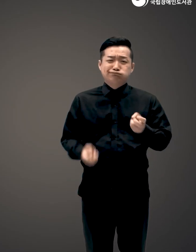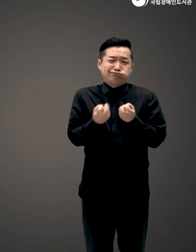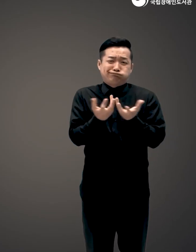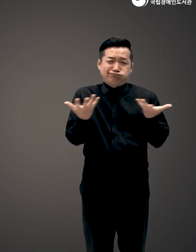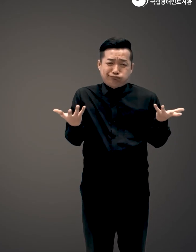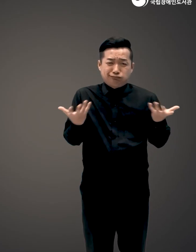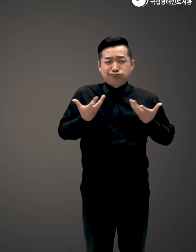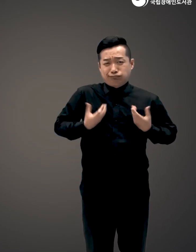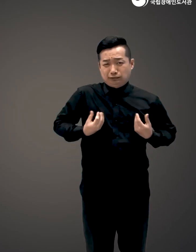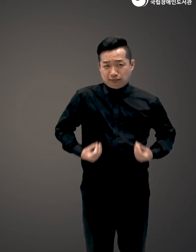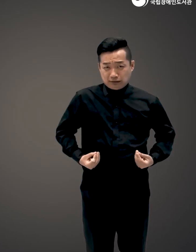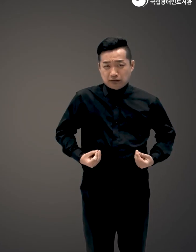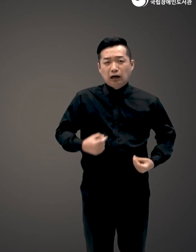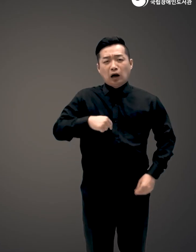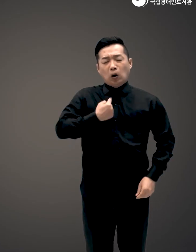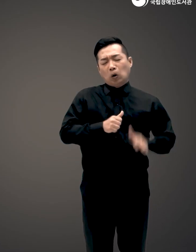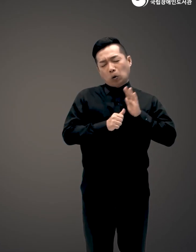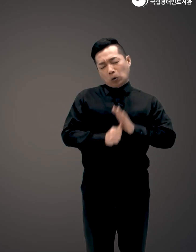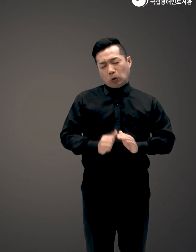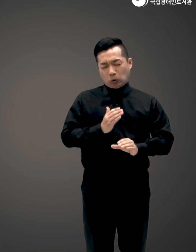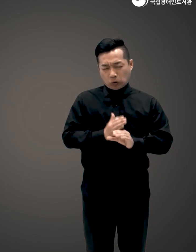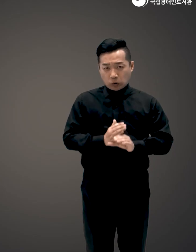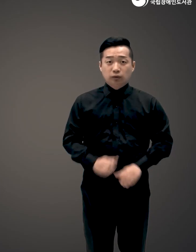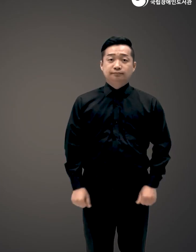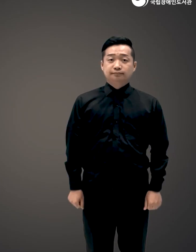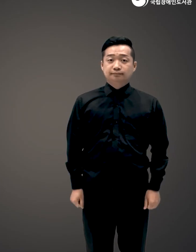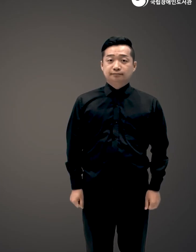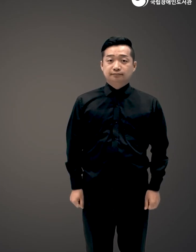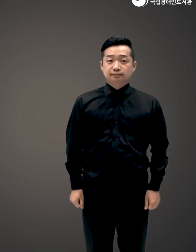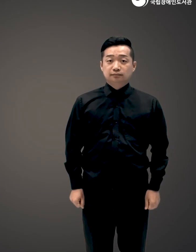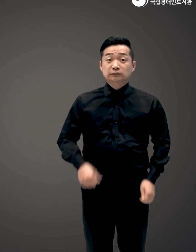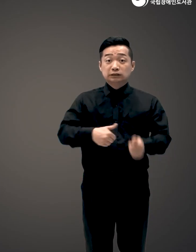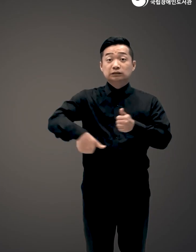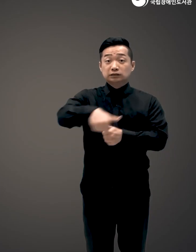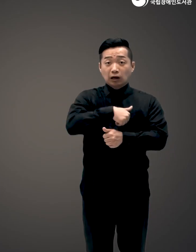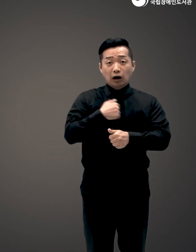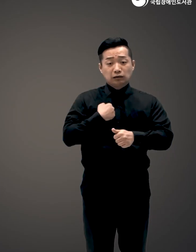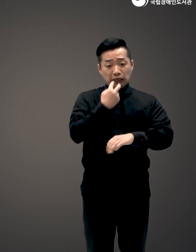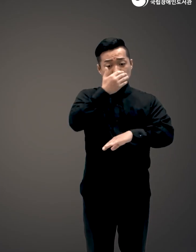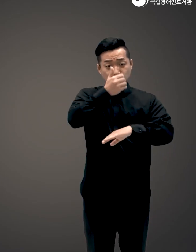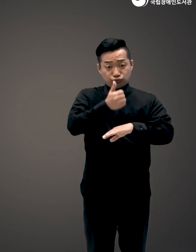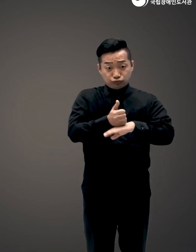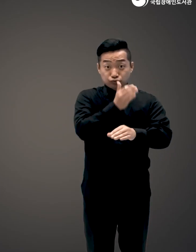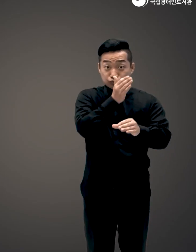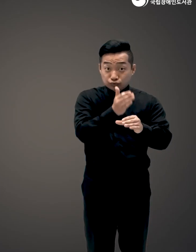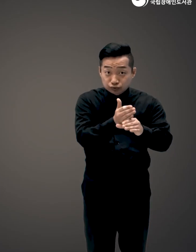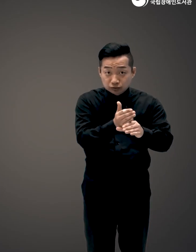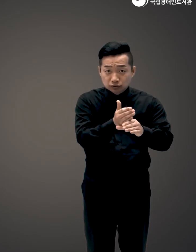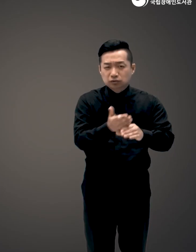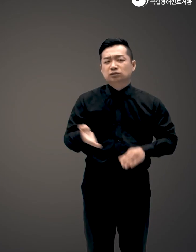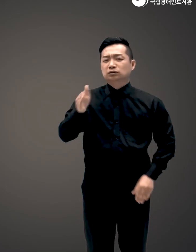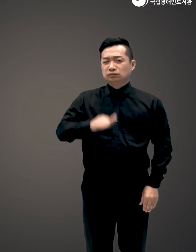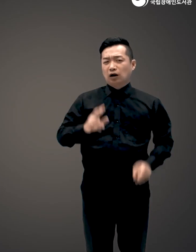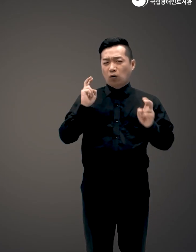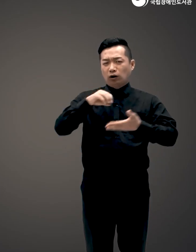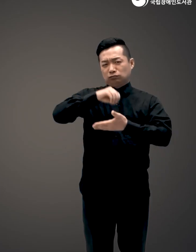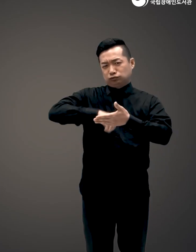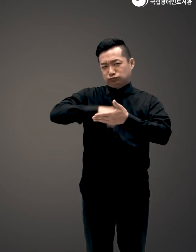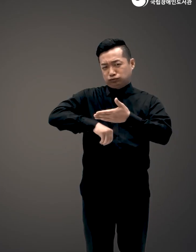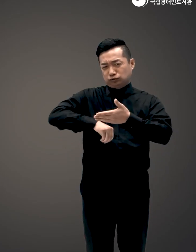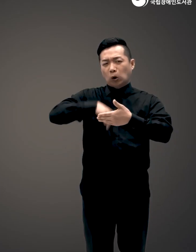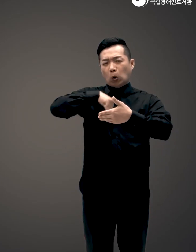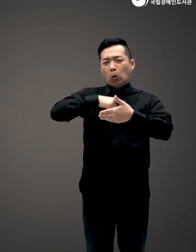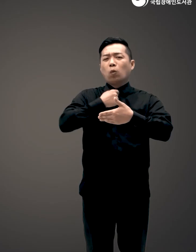수 없다는 체념에 날마다 스스로를 길들이고 있을 뿐이죠. 이런 상황들에 익숙해져 가지만 그럼에도